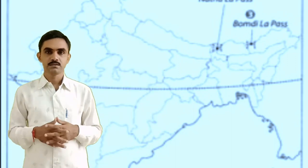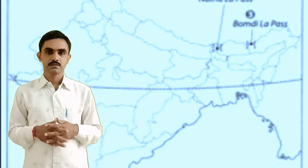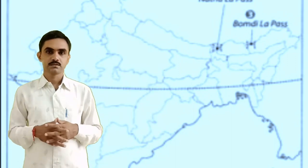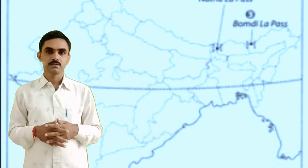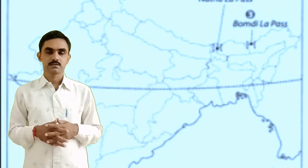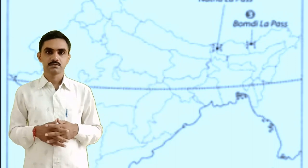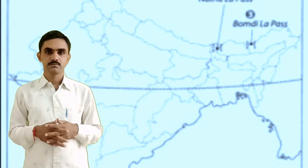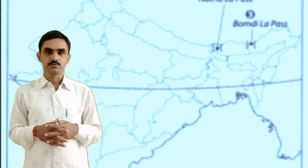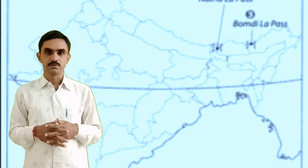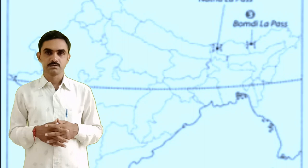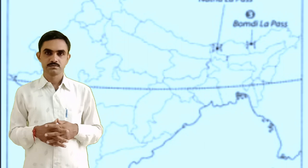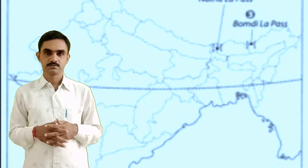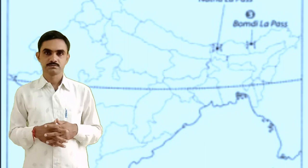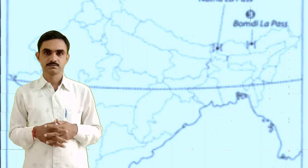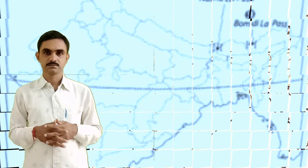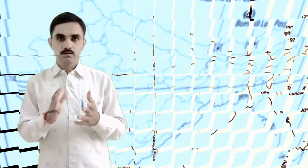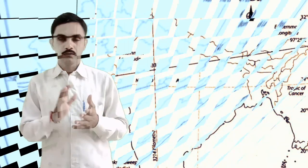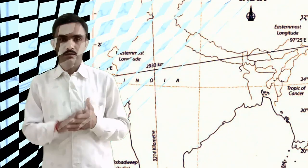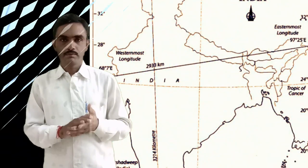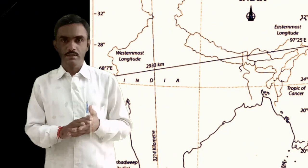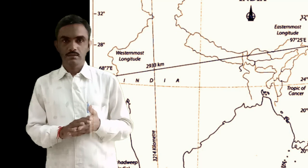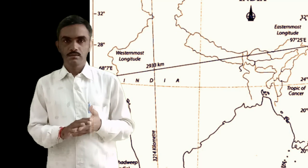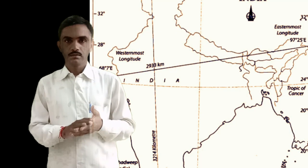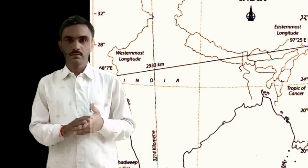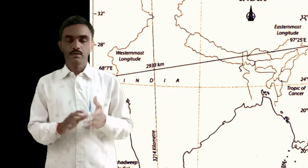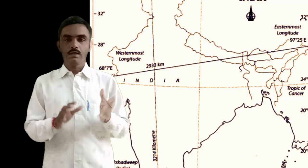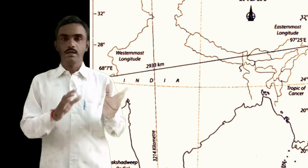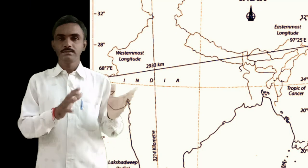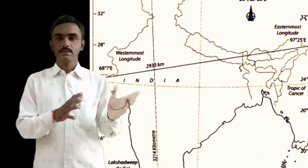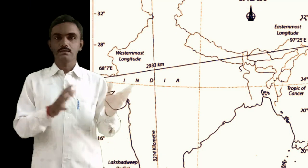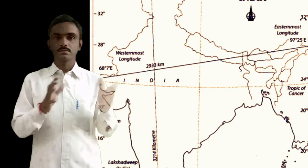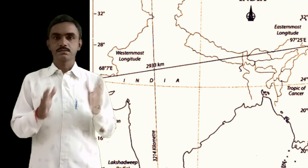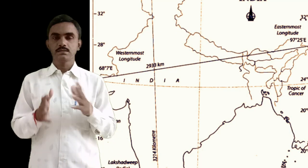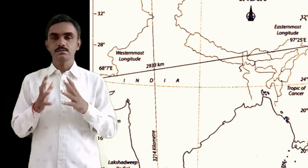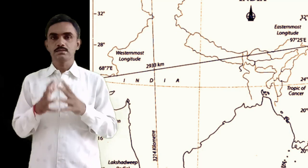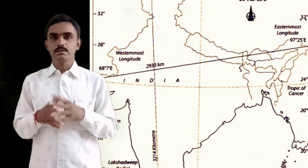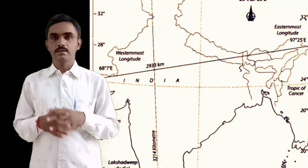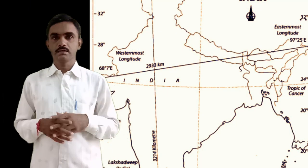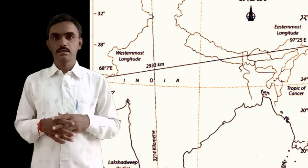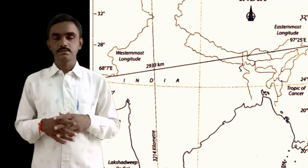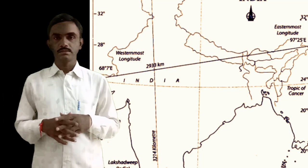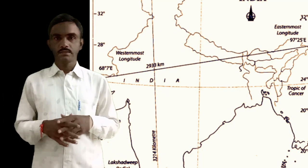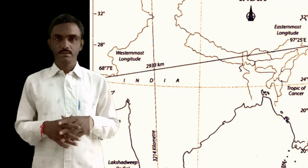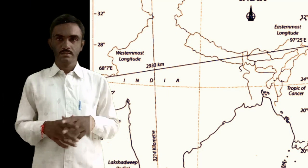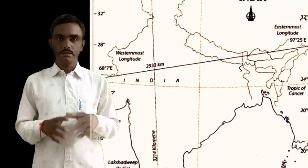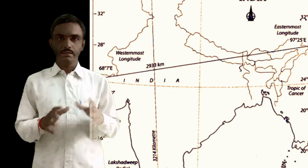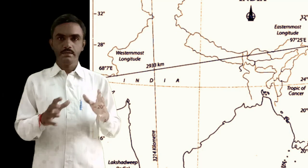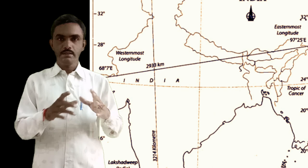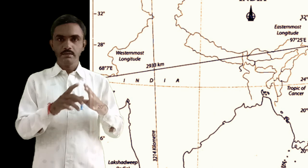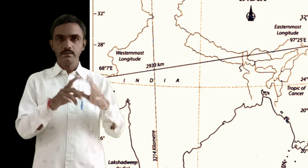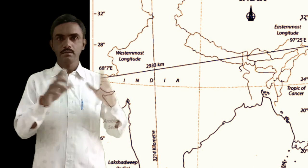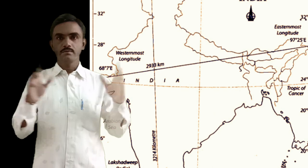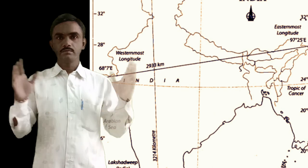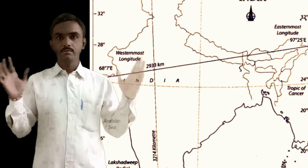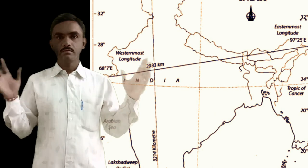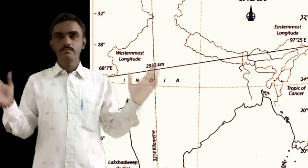છે કર્કવૃત। હવે આ જે અક્ષાંશ અને રેખાંશ છે